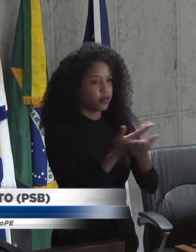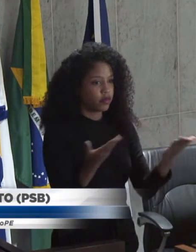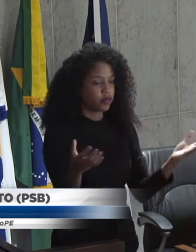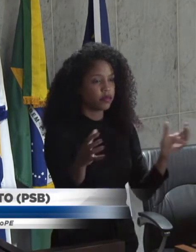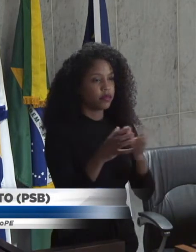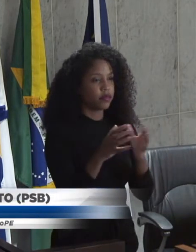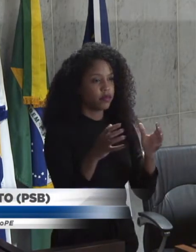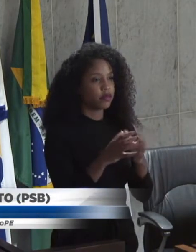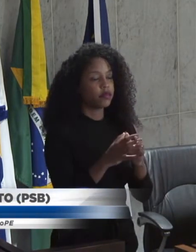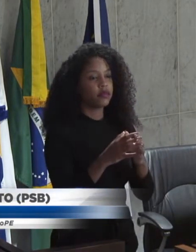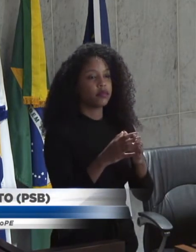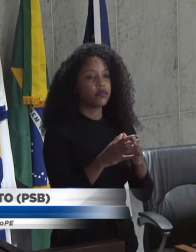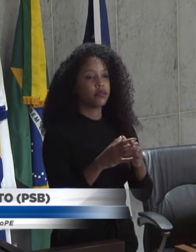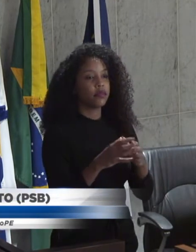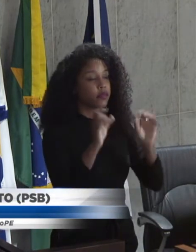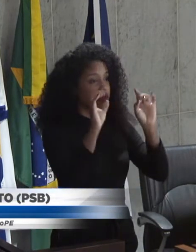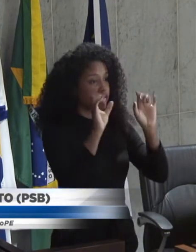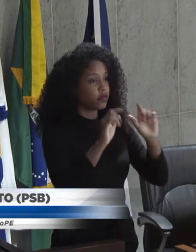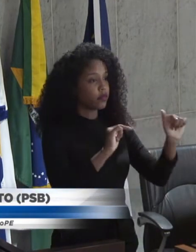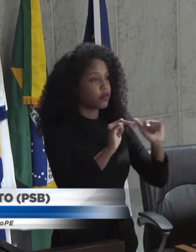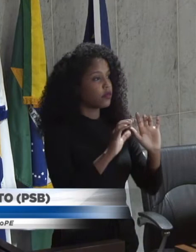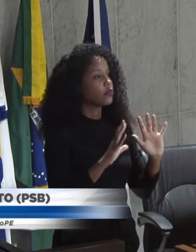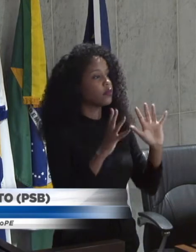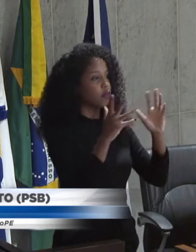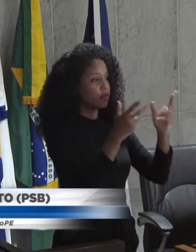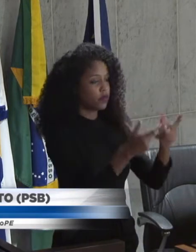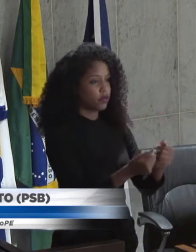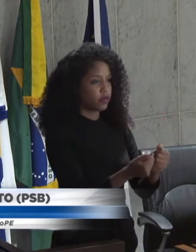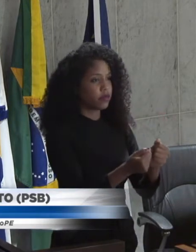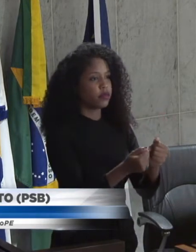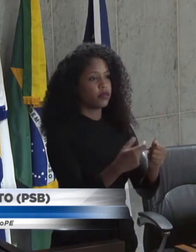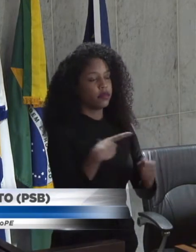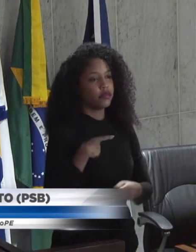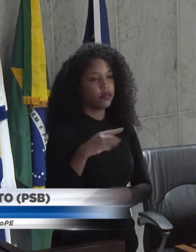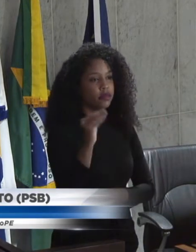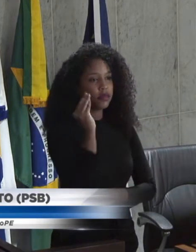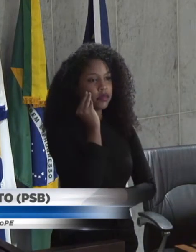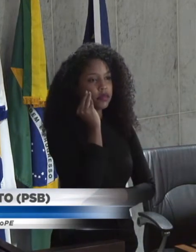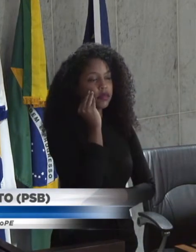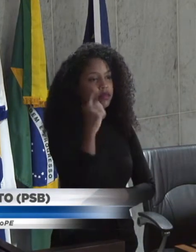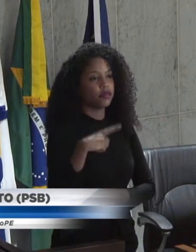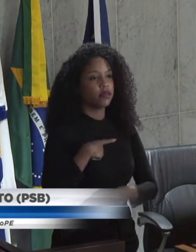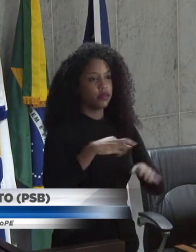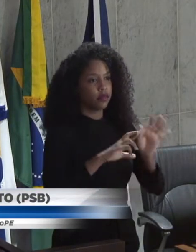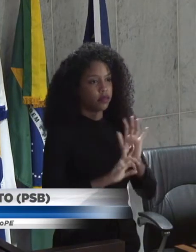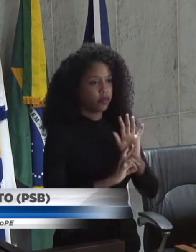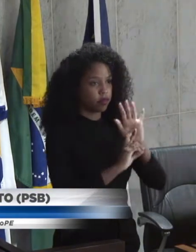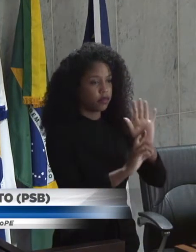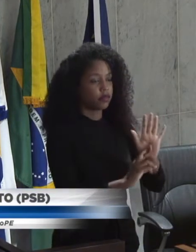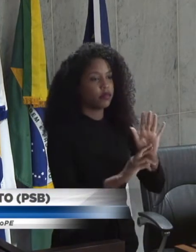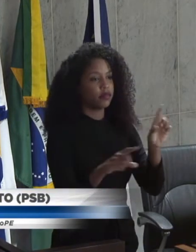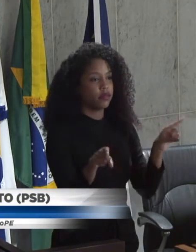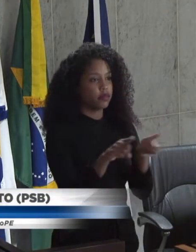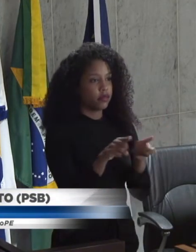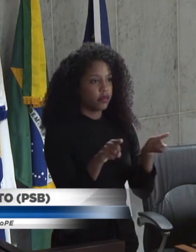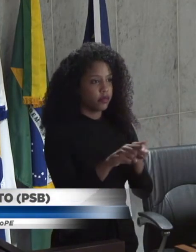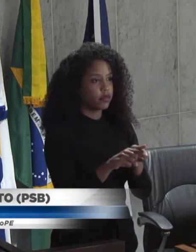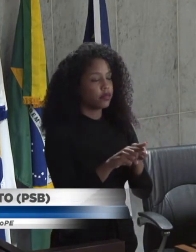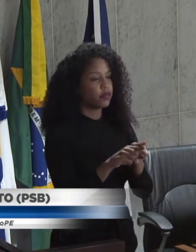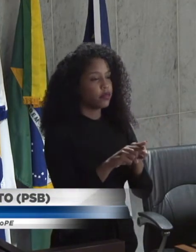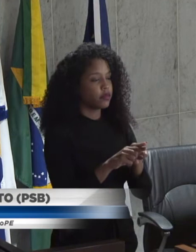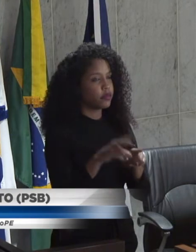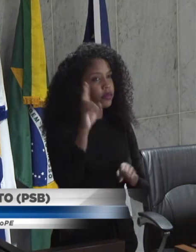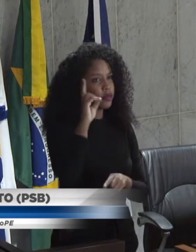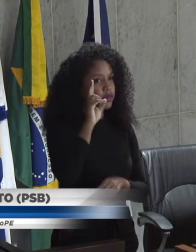FETAP, especialmente os trabalhadores como um todo, que deram a oportunidade de ter uma representação, como foi também, de saudosa